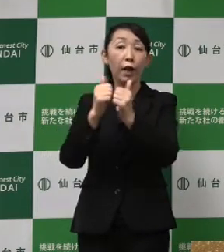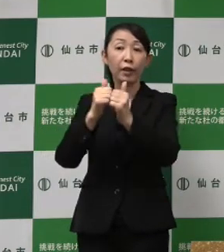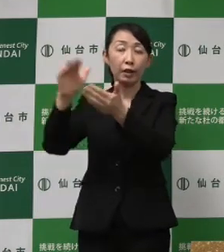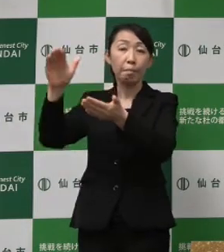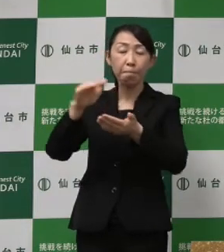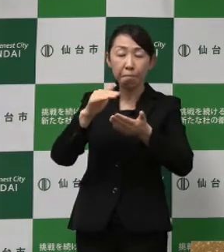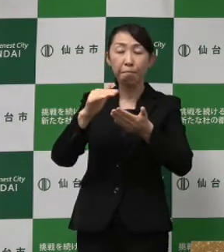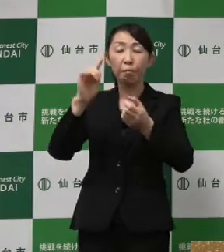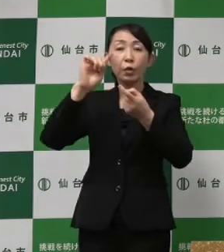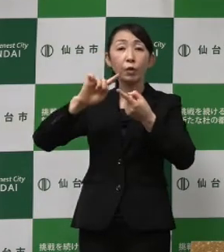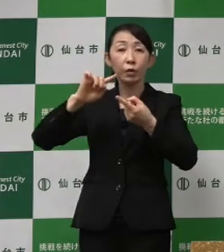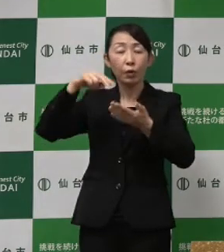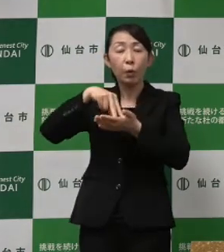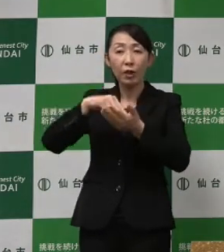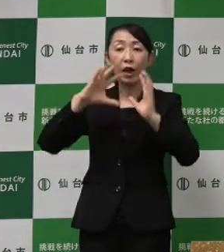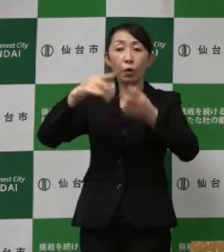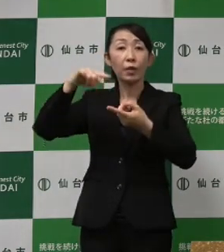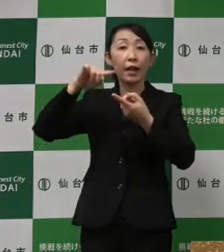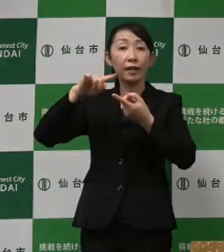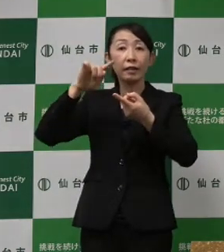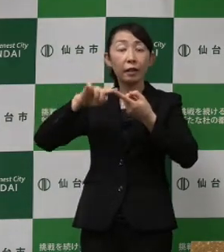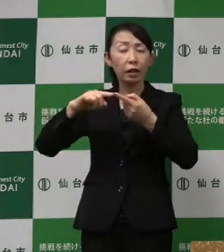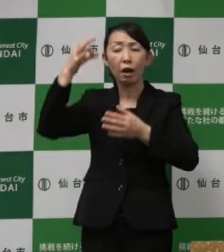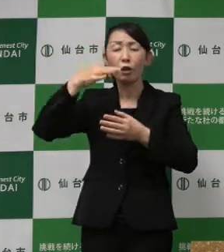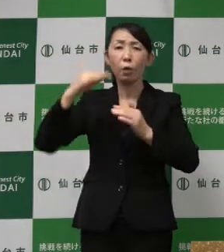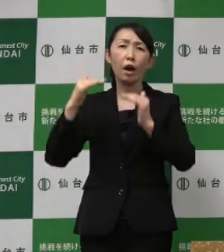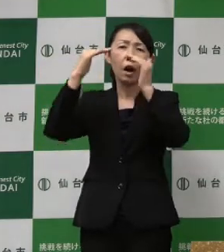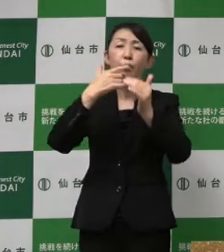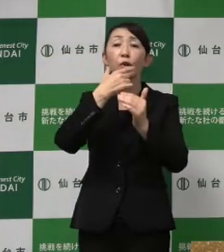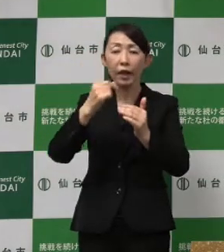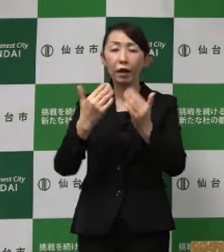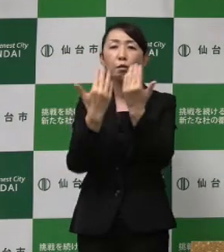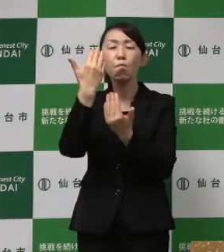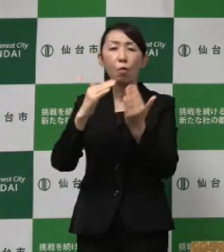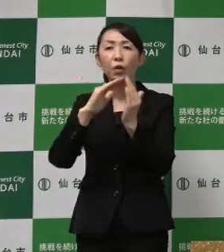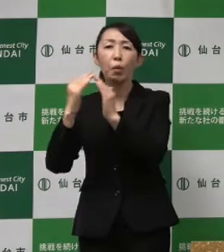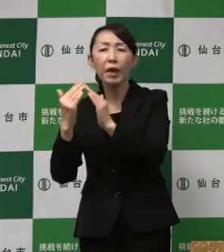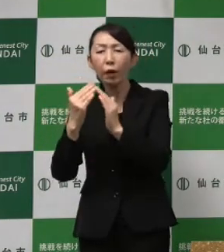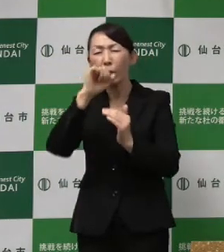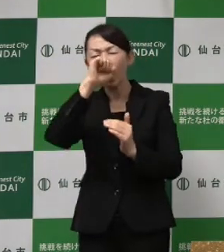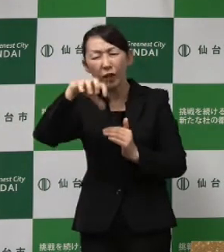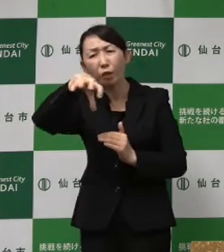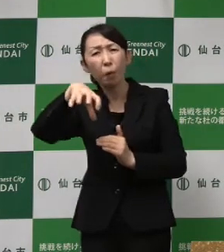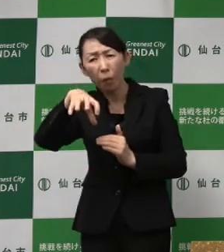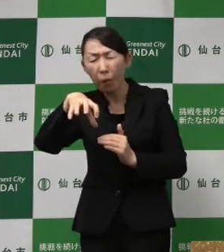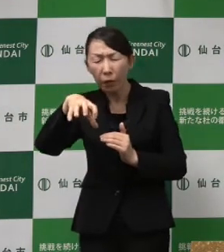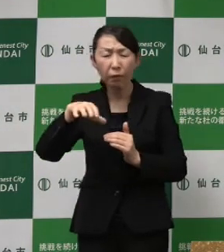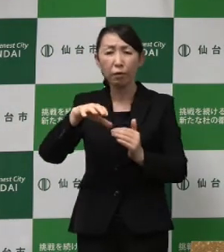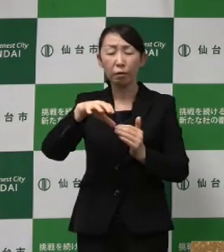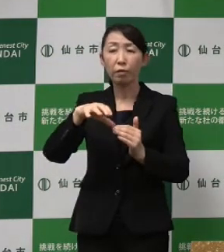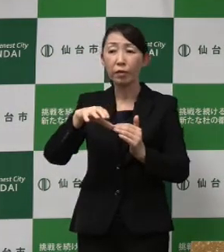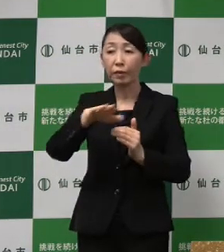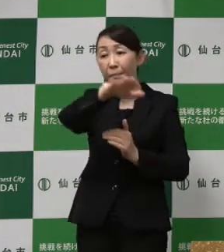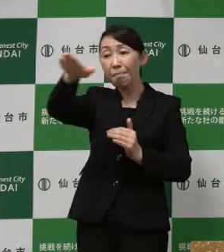たい、そしてまた森の都の良さというのを、都市セールスに大